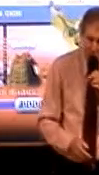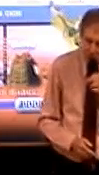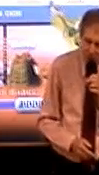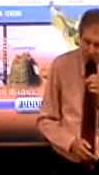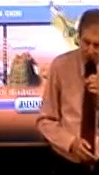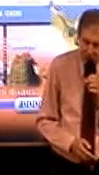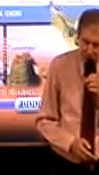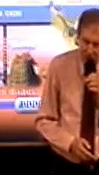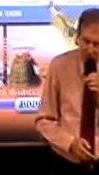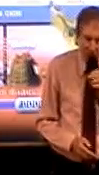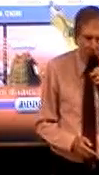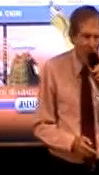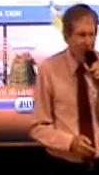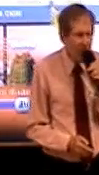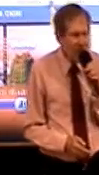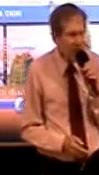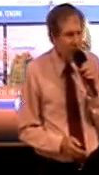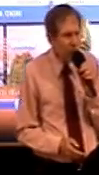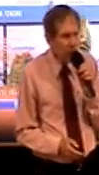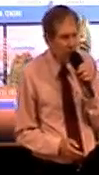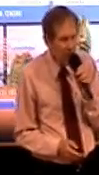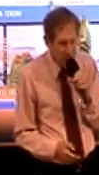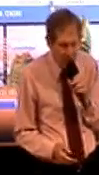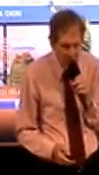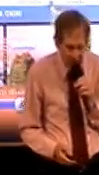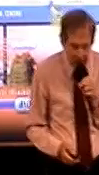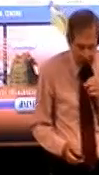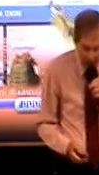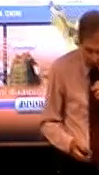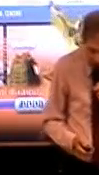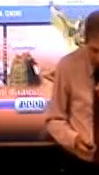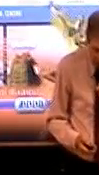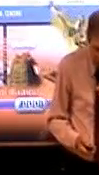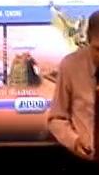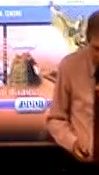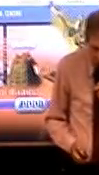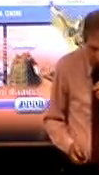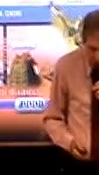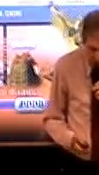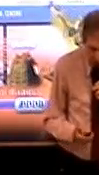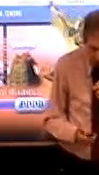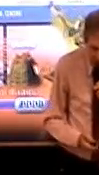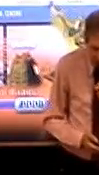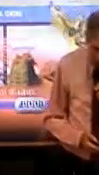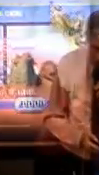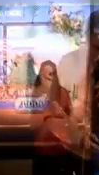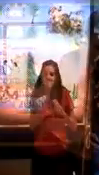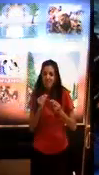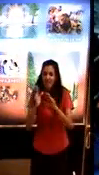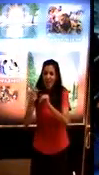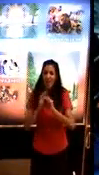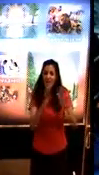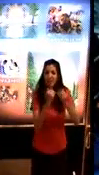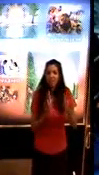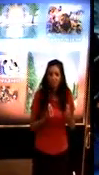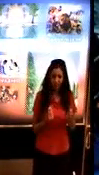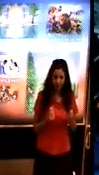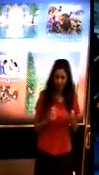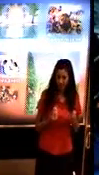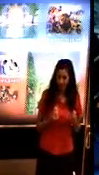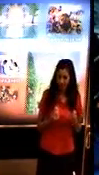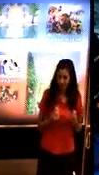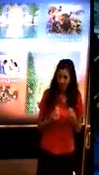Salvador? Él mantiene las fuerzas en jaque mientras dura todavía el tiempo de